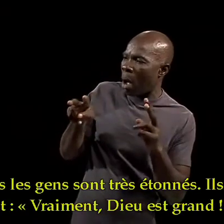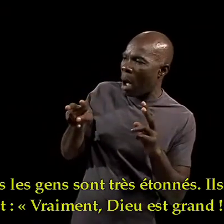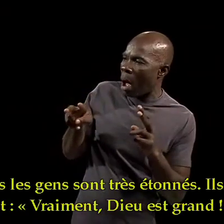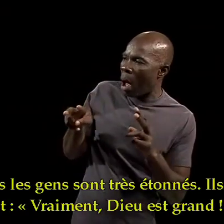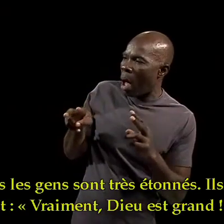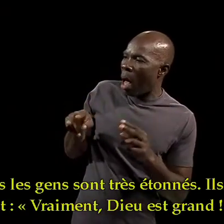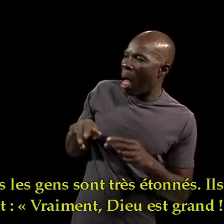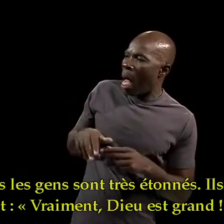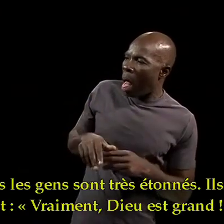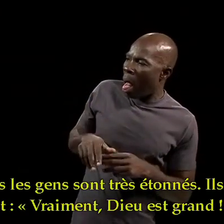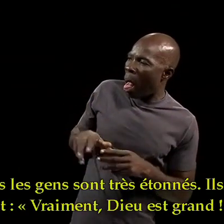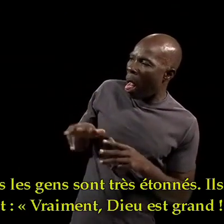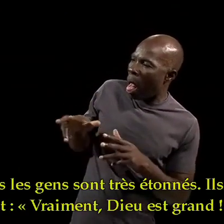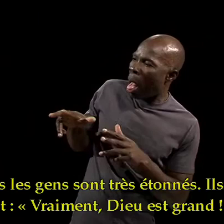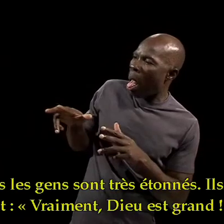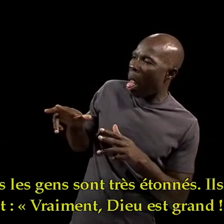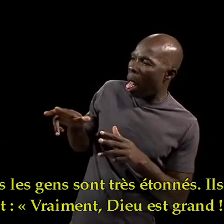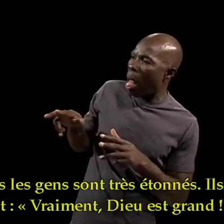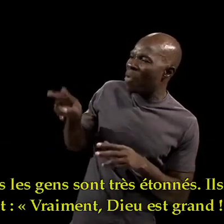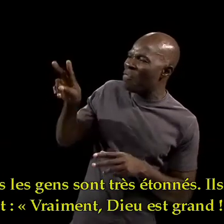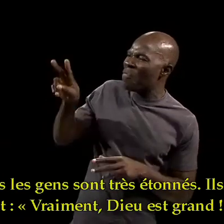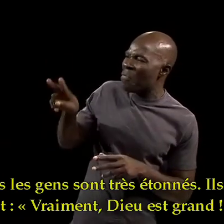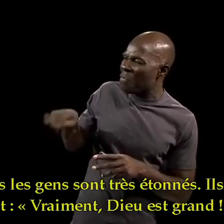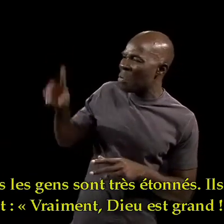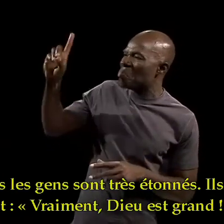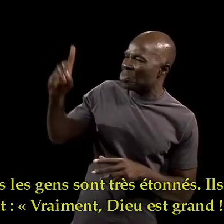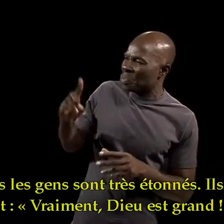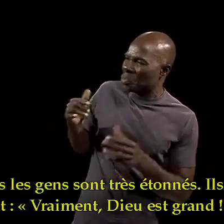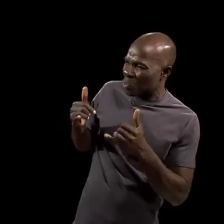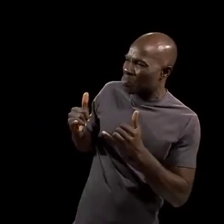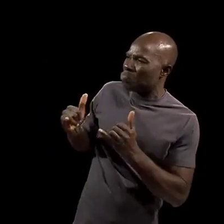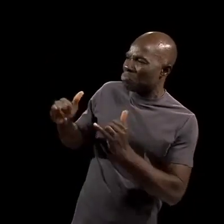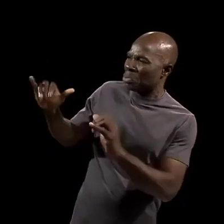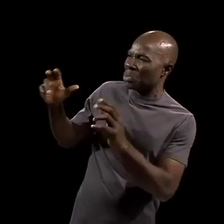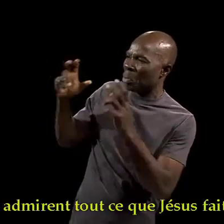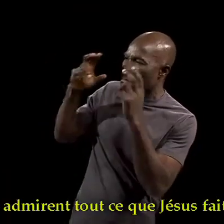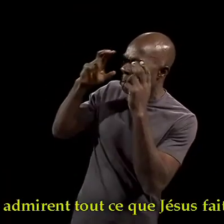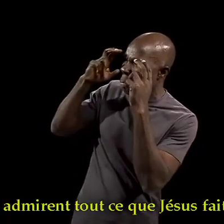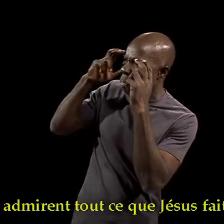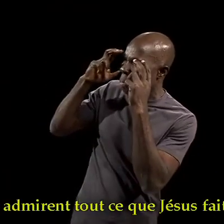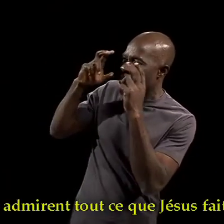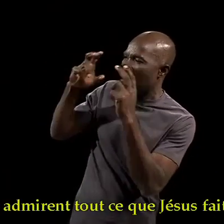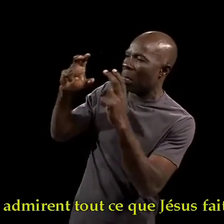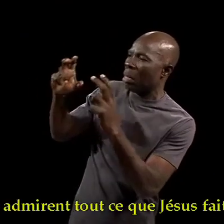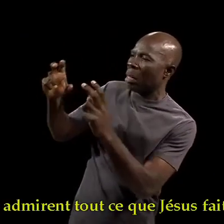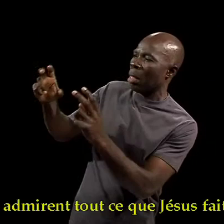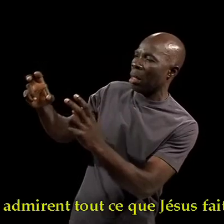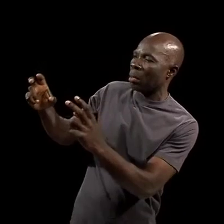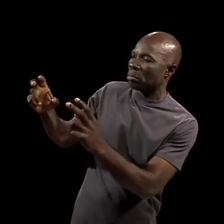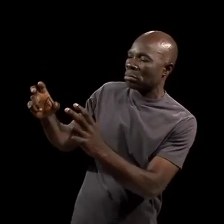disent: Vraiment, Dieu est grand. Tous admirent tout ce que Jésus fait.